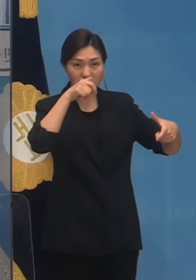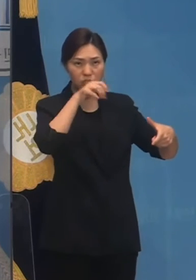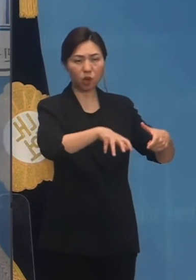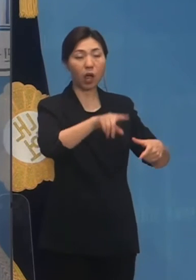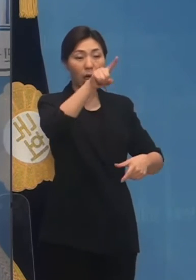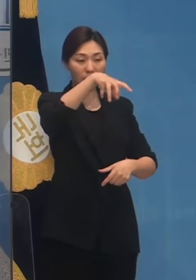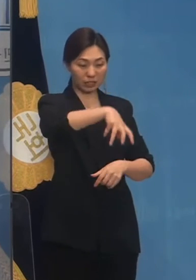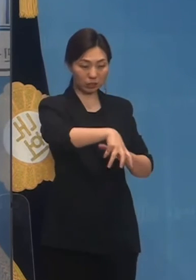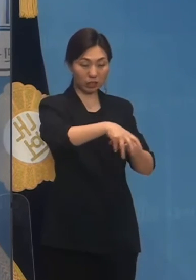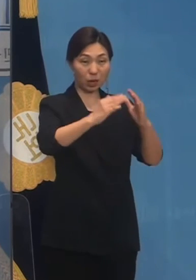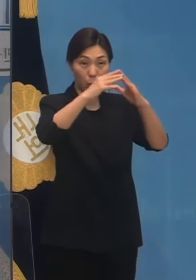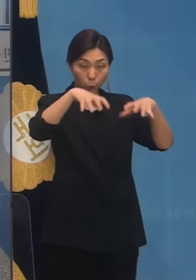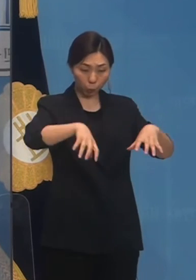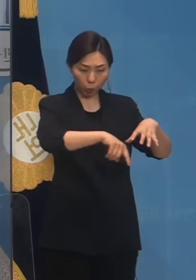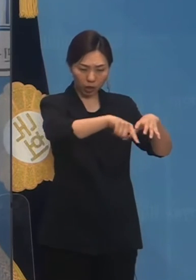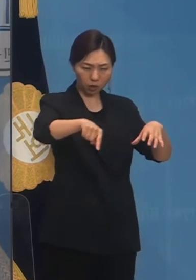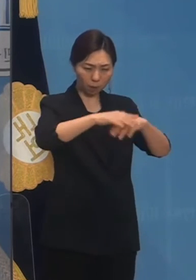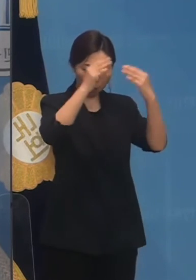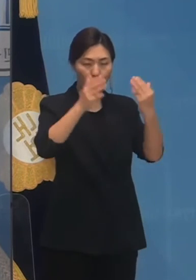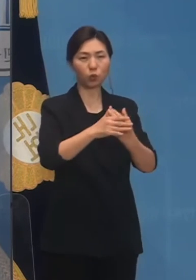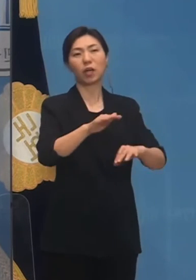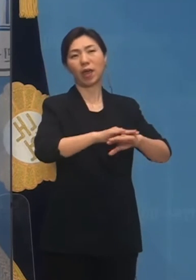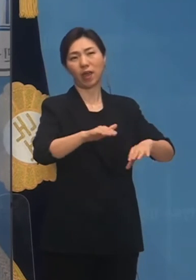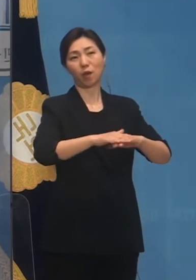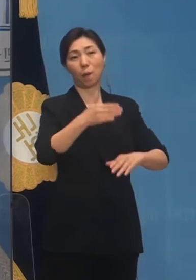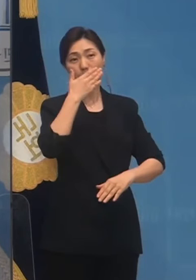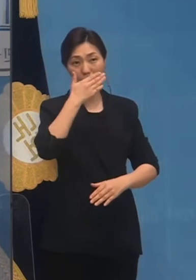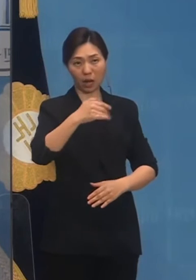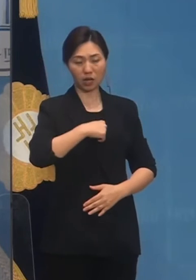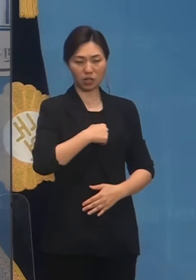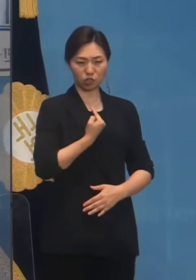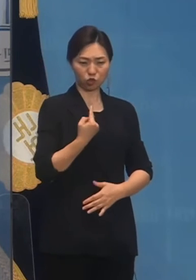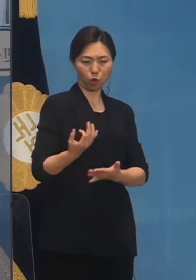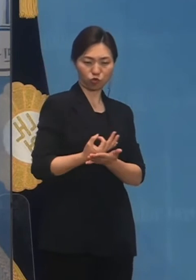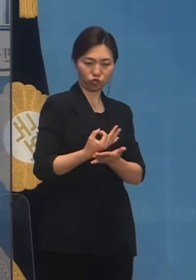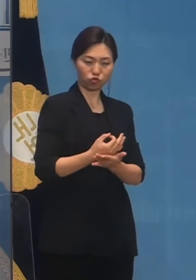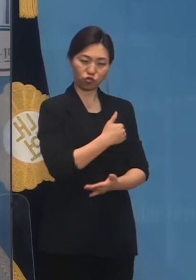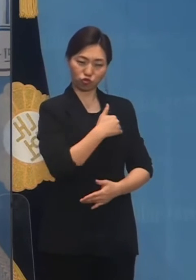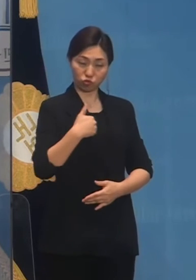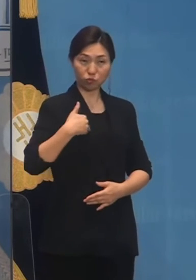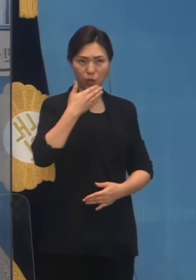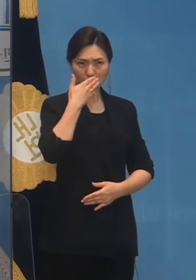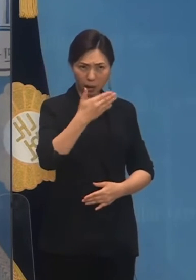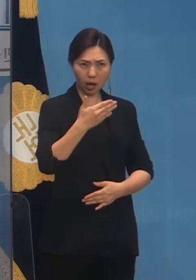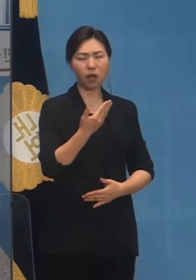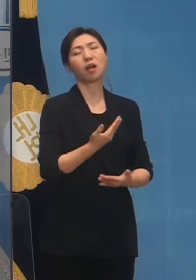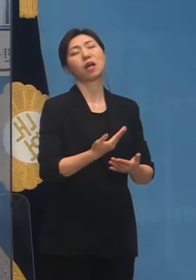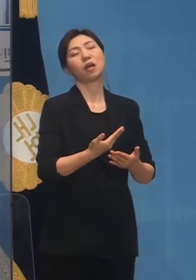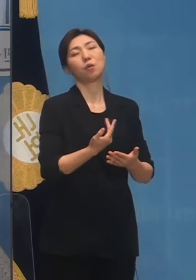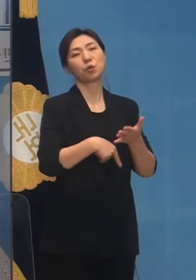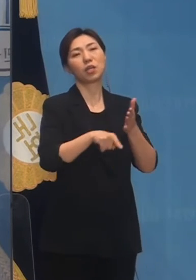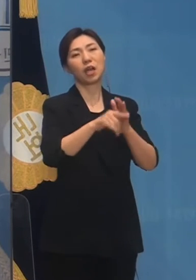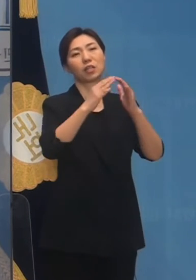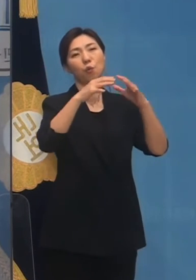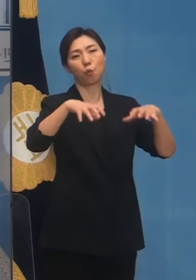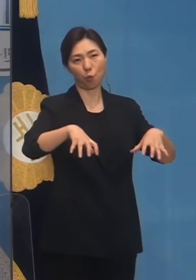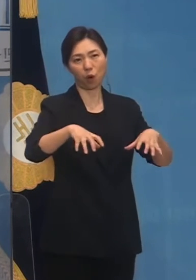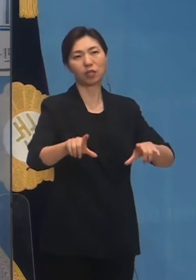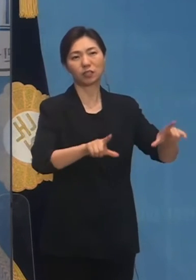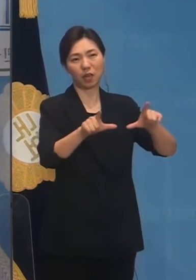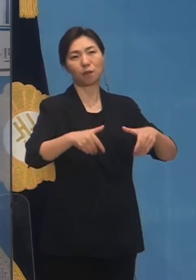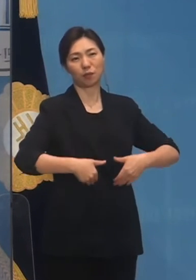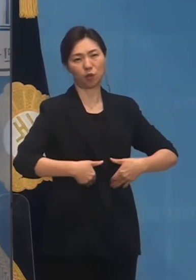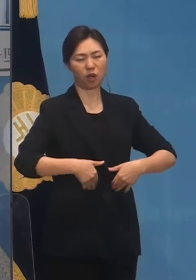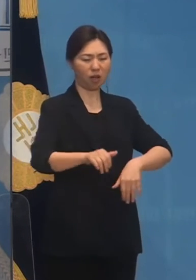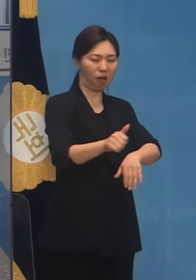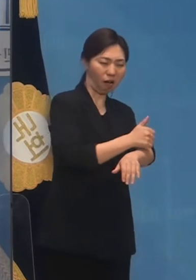것을 해결하는 자족도시를 만들겠습니다. 긴 출퇴근 시간으로 인한 고단한 일상 대신 여유로운